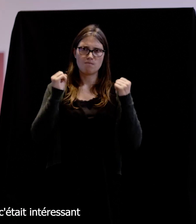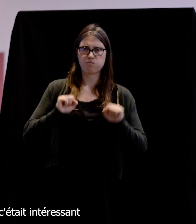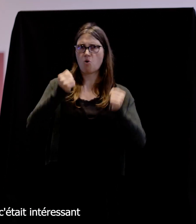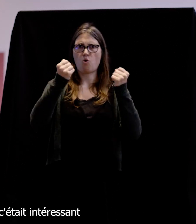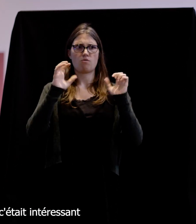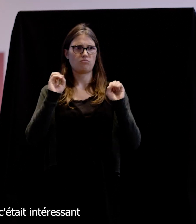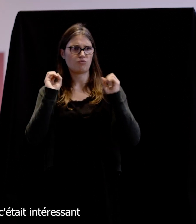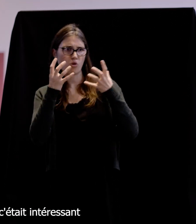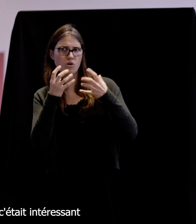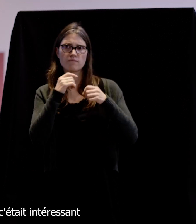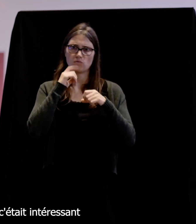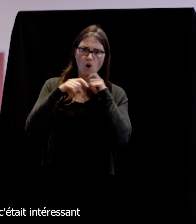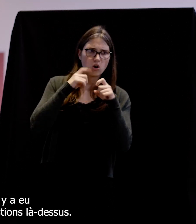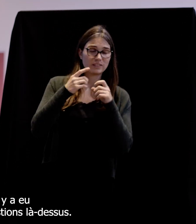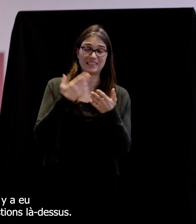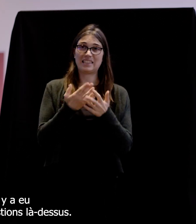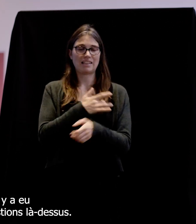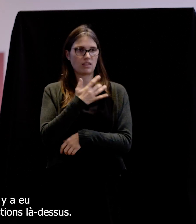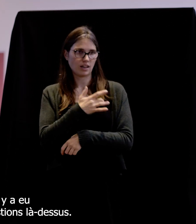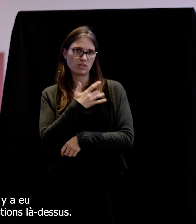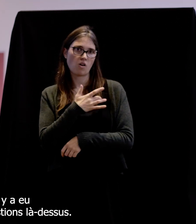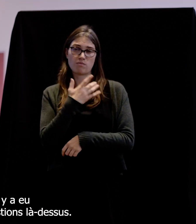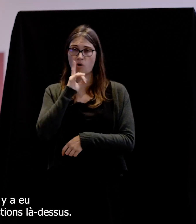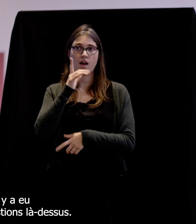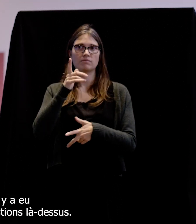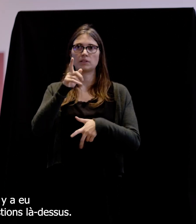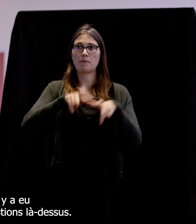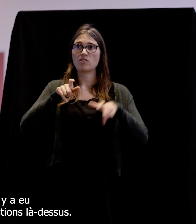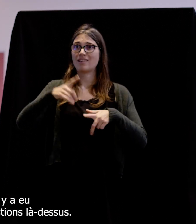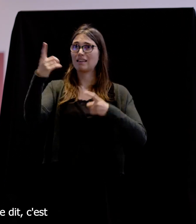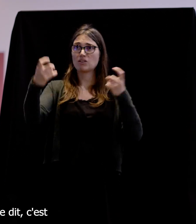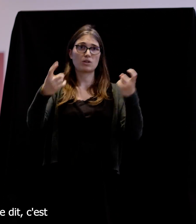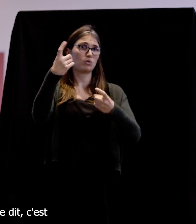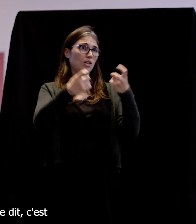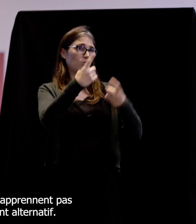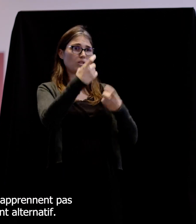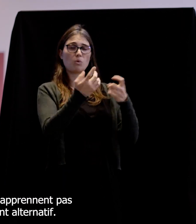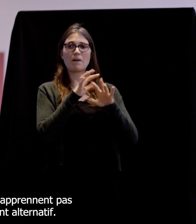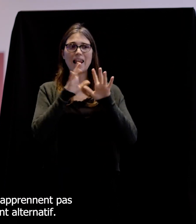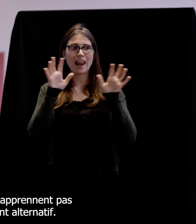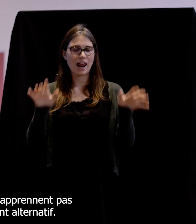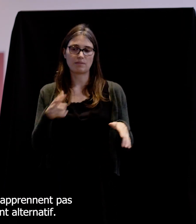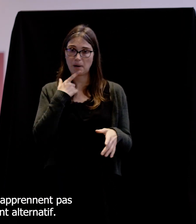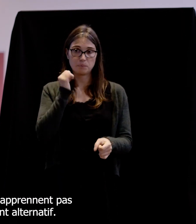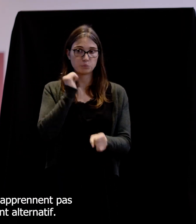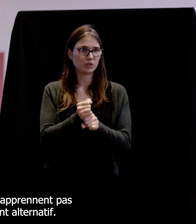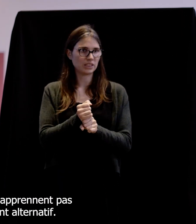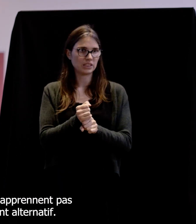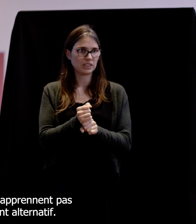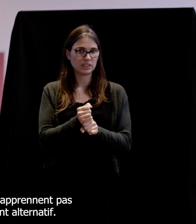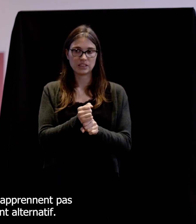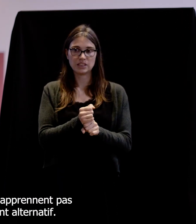l'agressivité. Donc, j'ai trouvé que c'était intéressant. Et après, il y a eu des tonnes de questions là-dessus. Donc, ce qu'elle dit, c'est que les punitions, ça n'apprenne pas